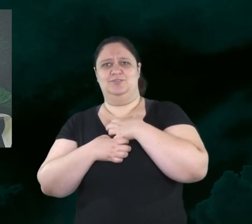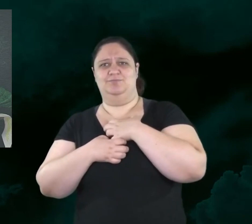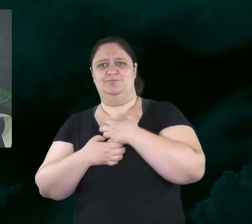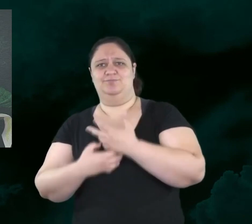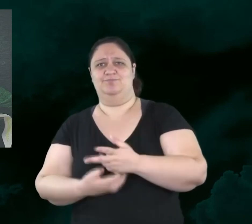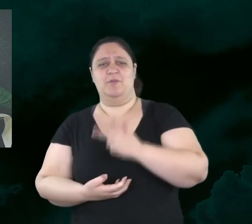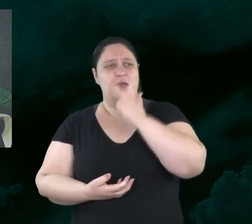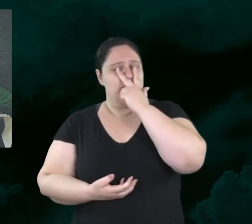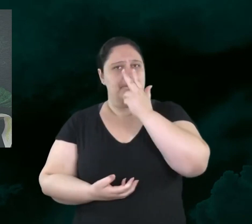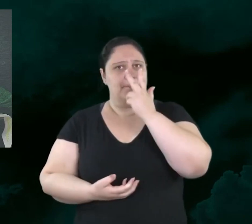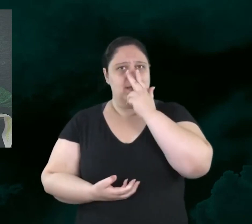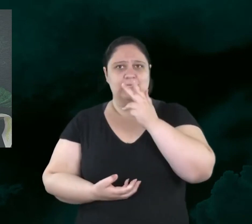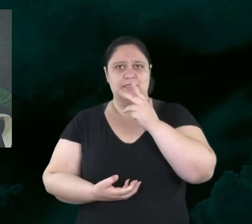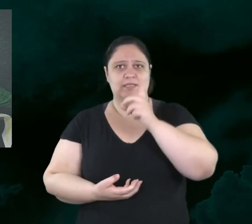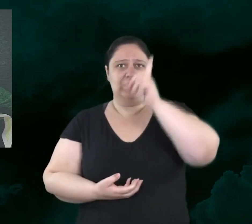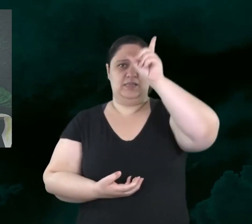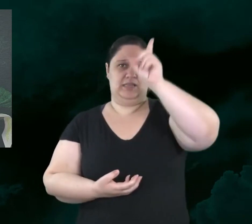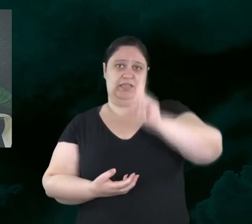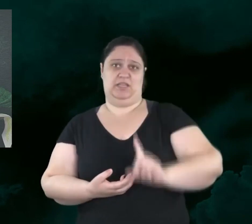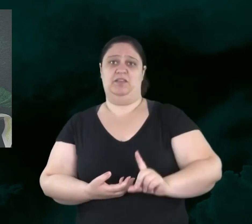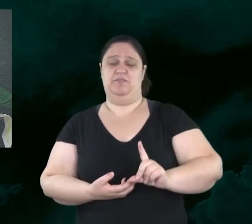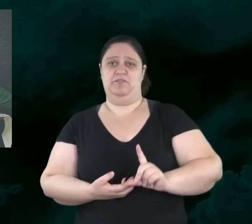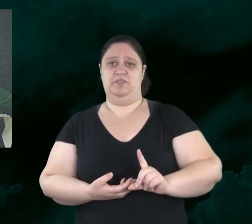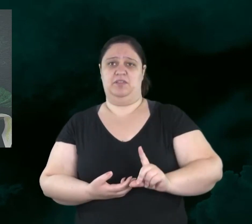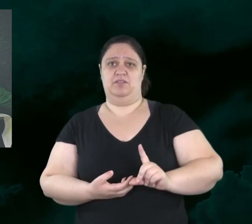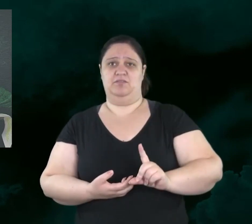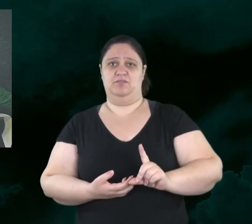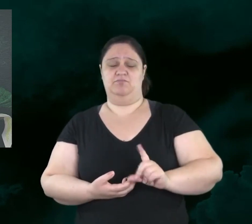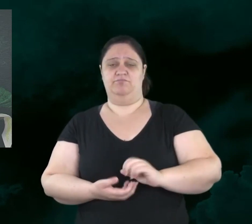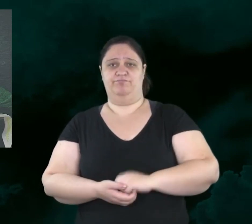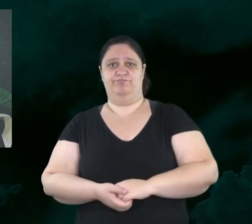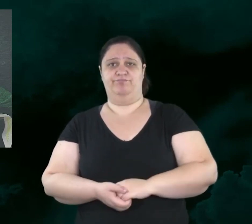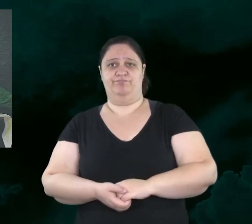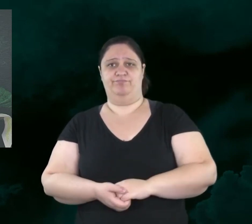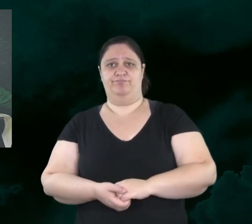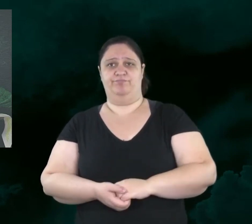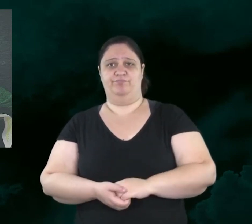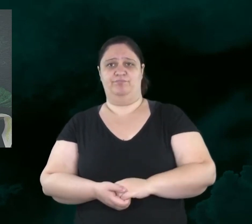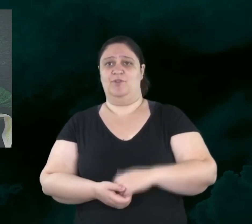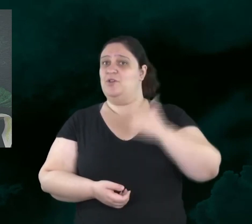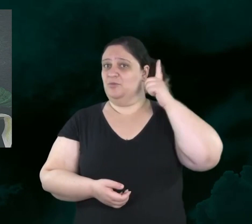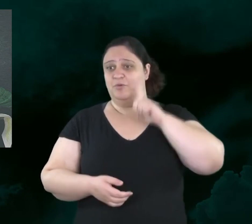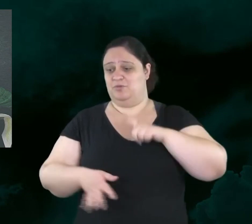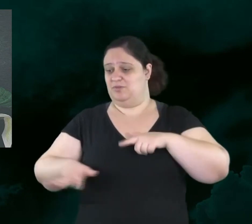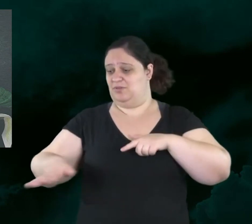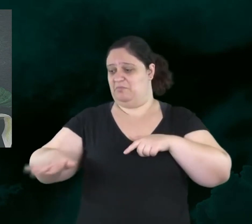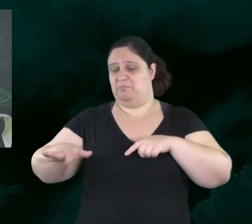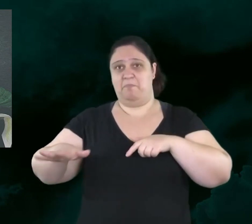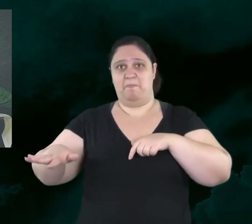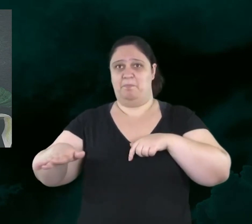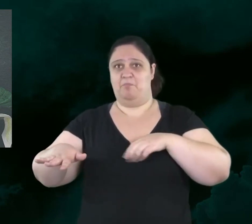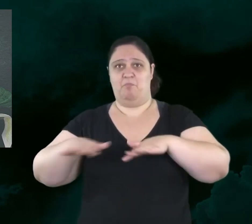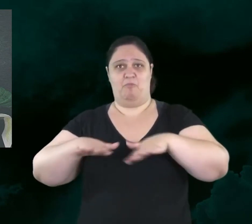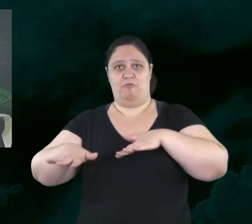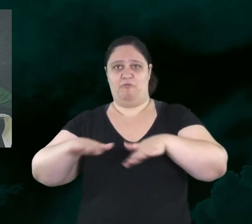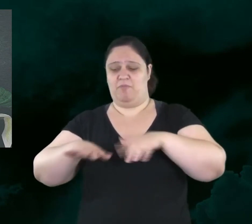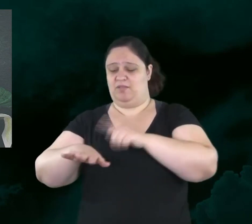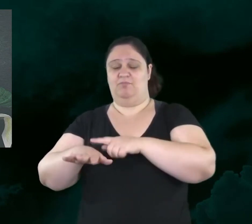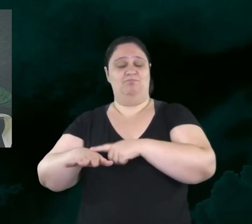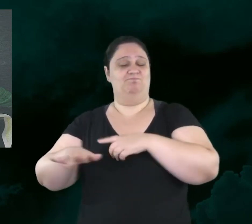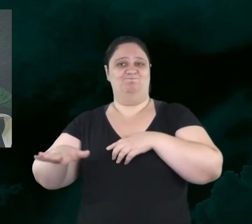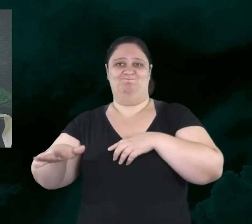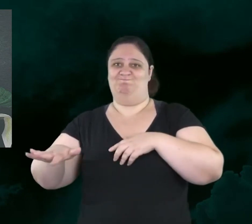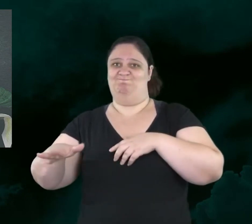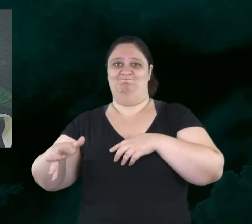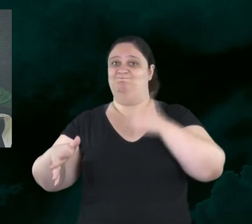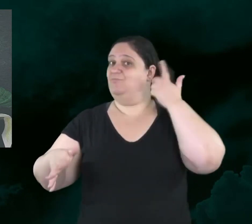um deficiente. Eu já não conseguia realizar as operações básicas com essa mão direita. Comecei a